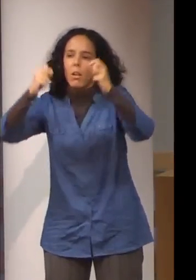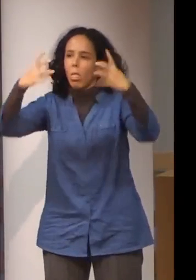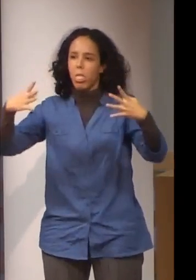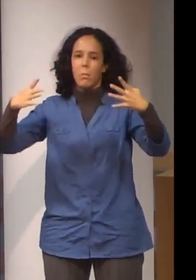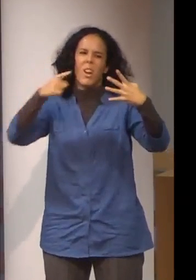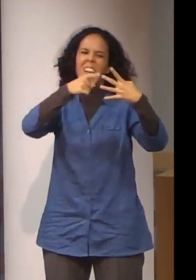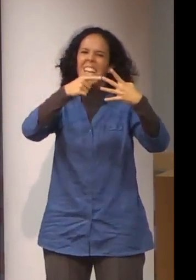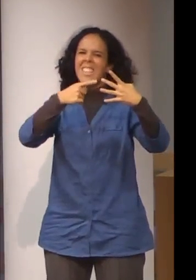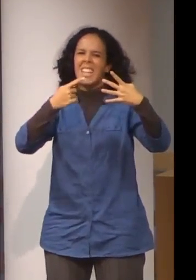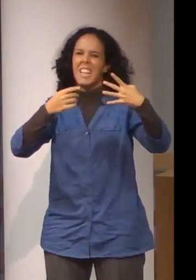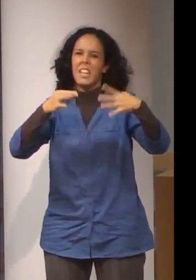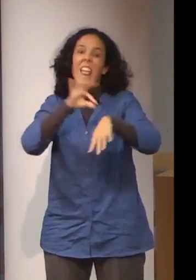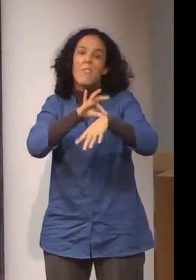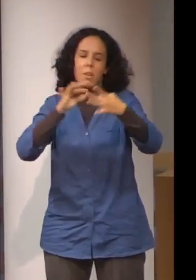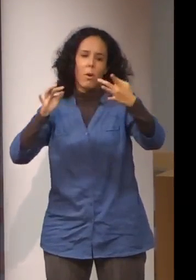o fútbol,